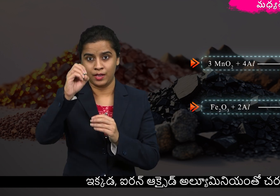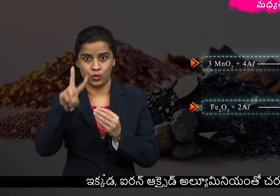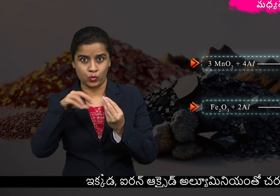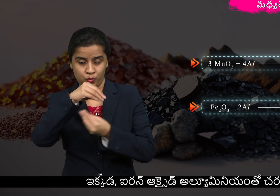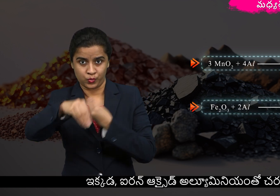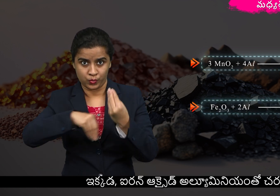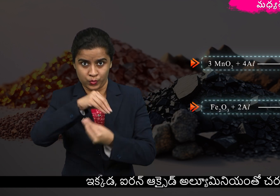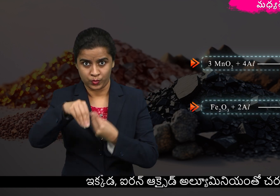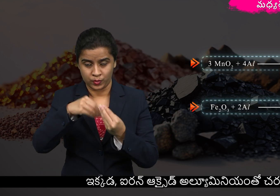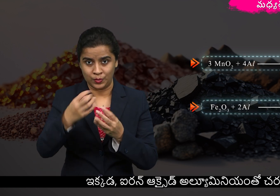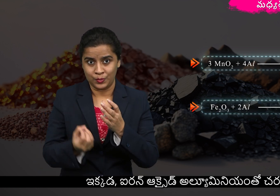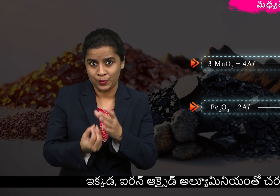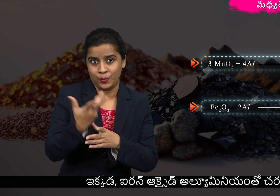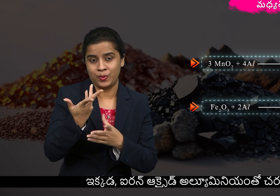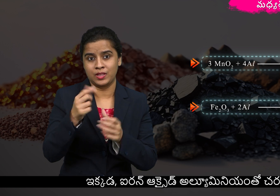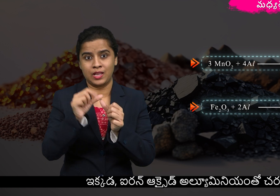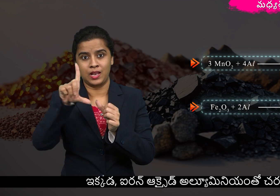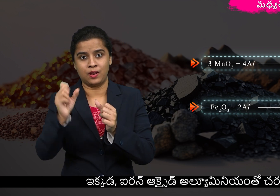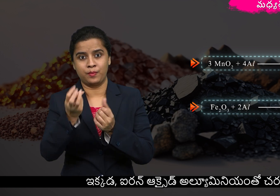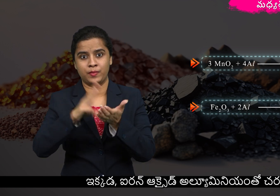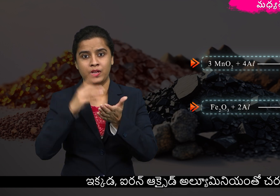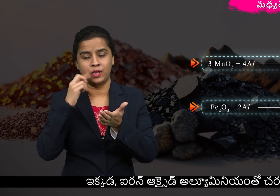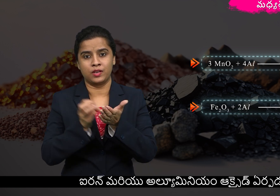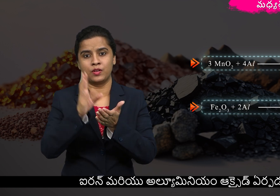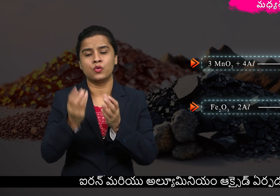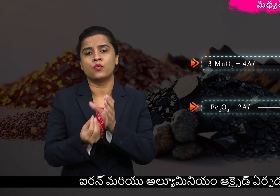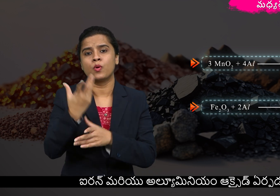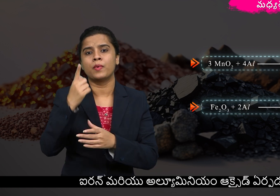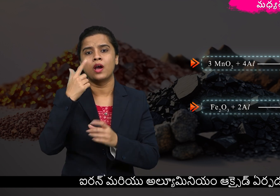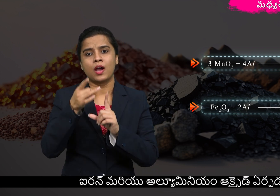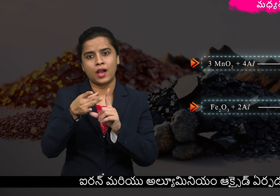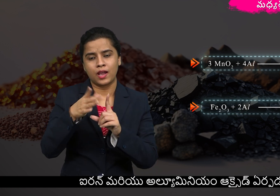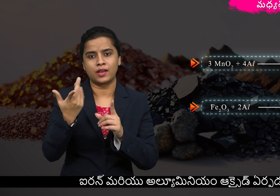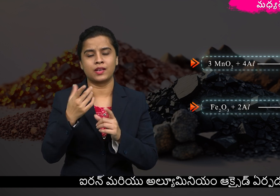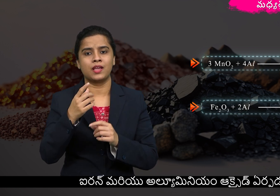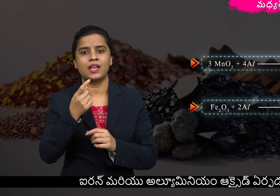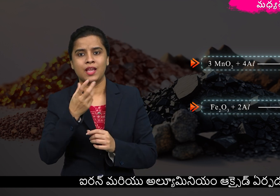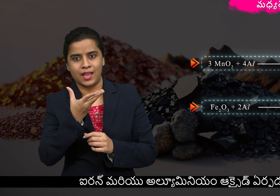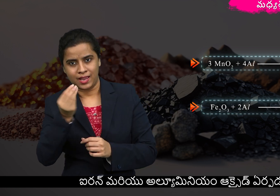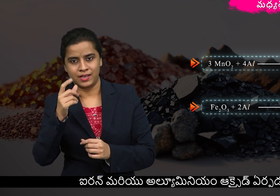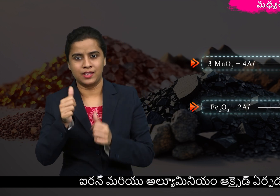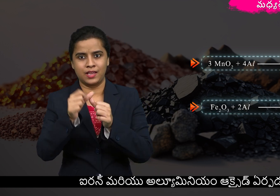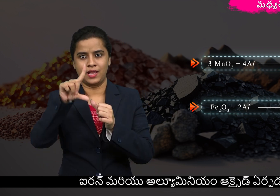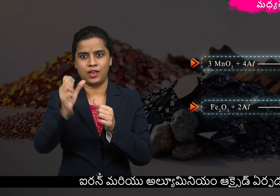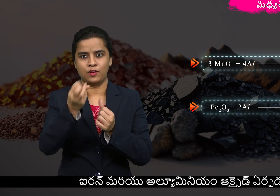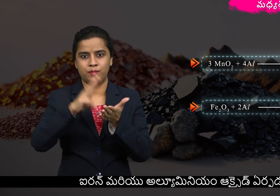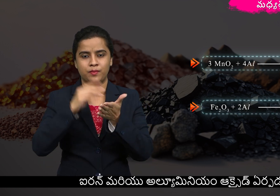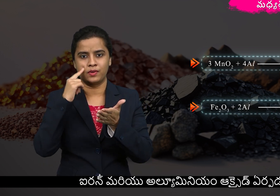ఇక్కడ ఐరన్ ఆక్సైడ్ అల్యూమినియంతో చర్య జరిపి ఐరన్ మరియు అల్యూమినియం ఆక్సైడ్